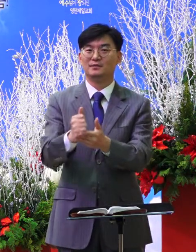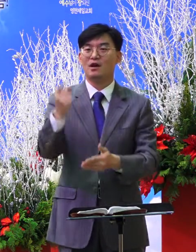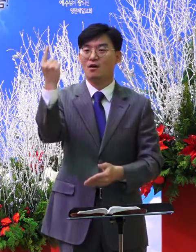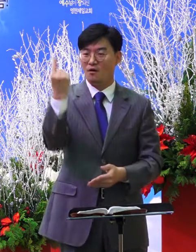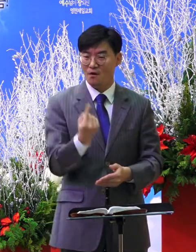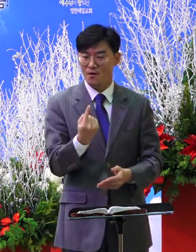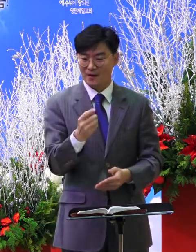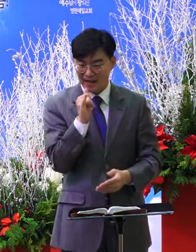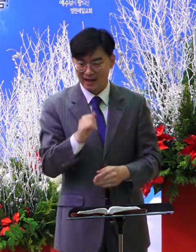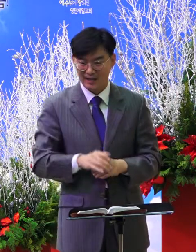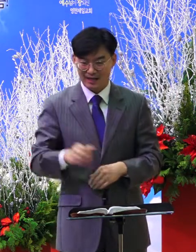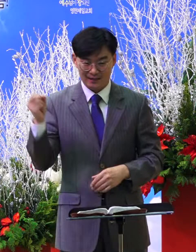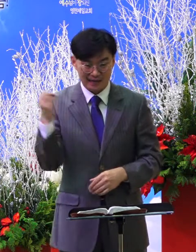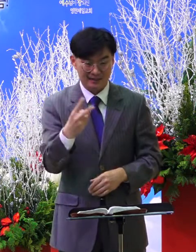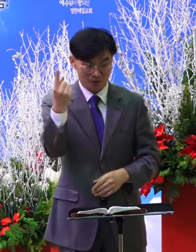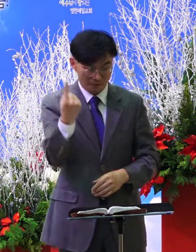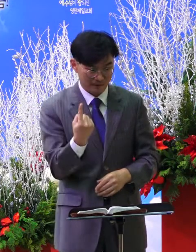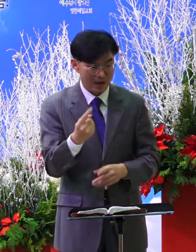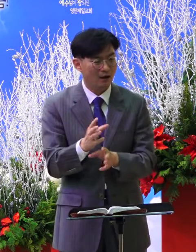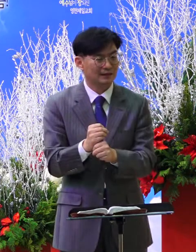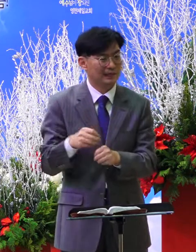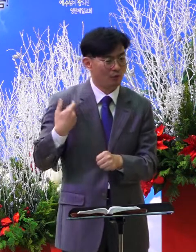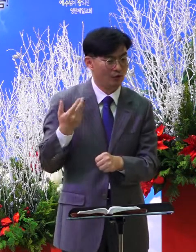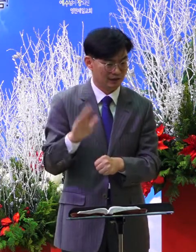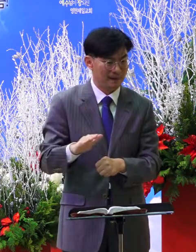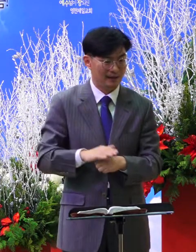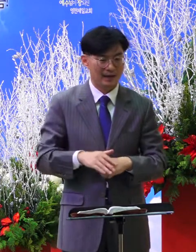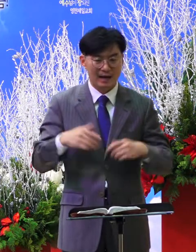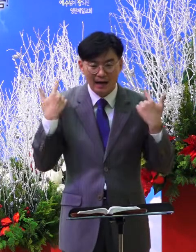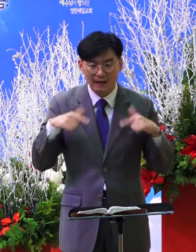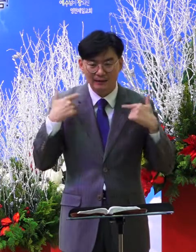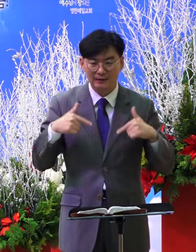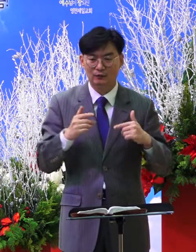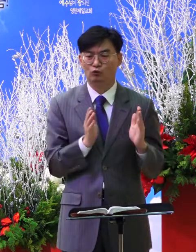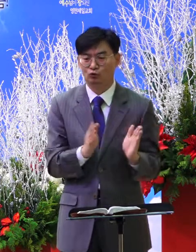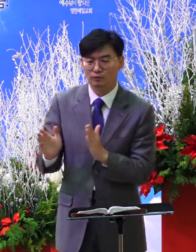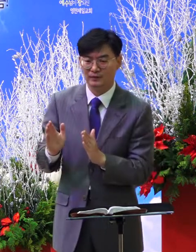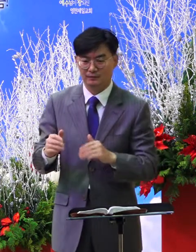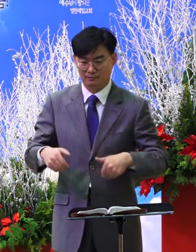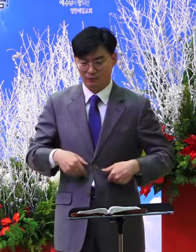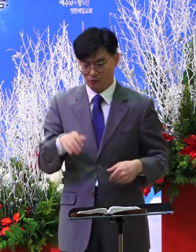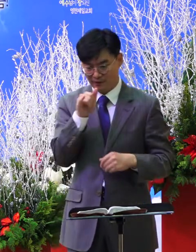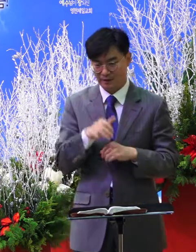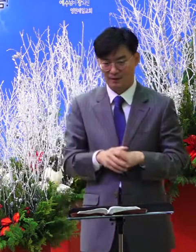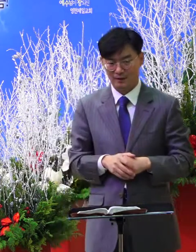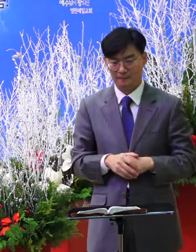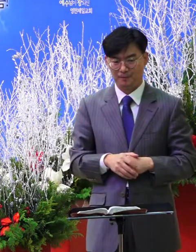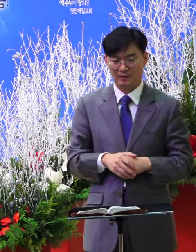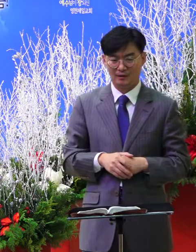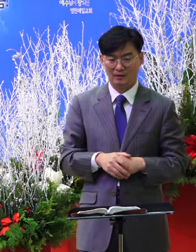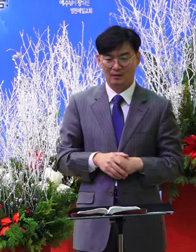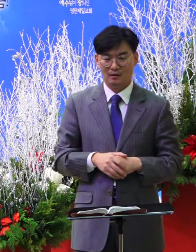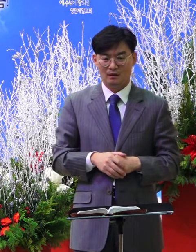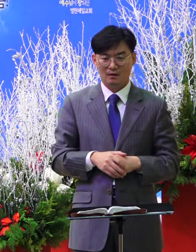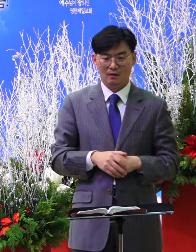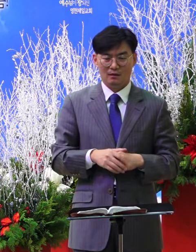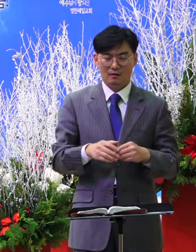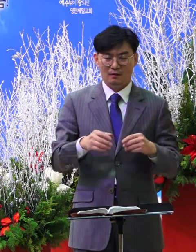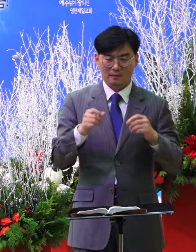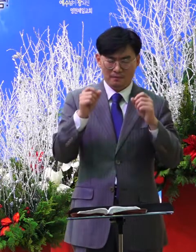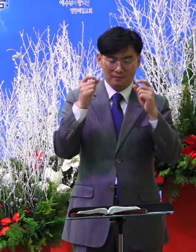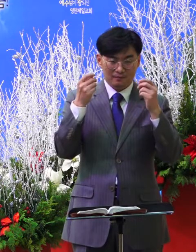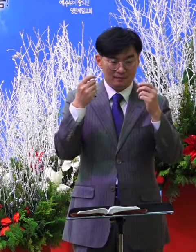또 무시하고 살도록 하는 것입니다. 신앙생활을 하되 영적으로는 다 졸며